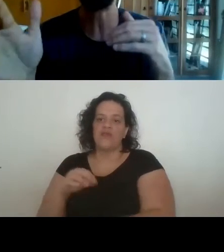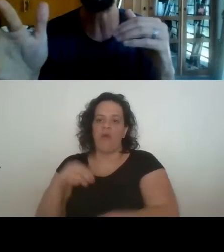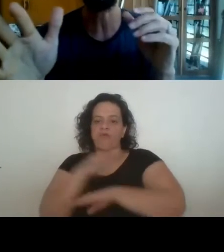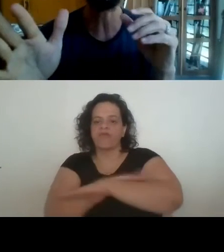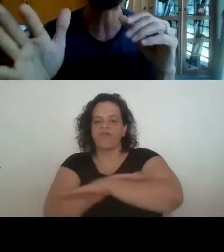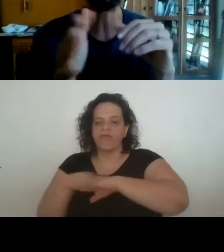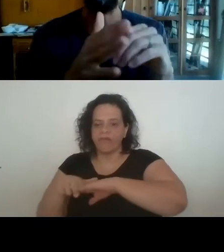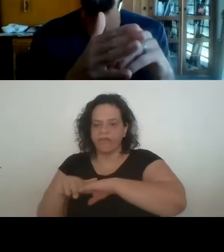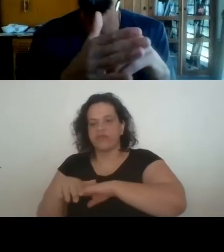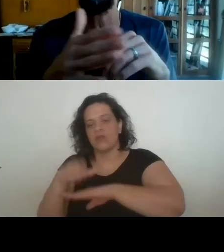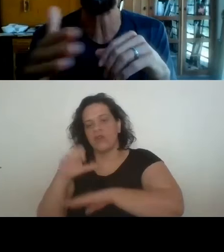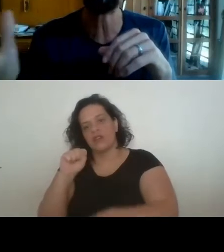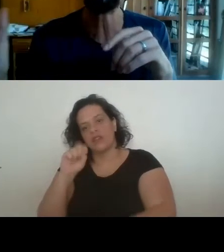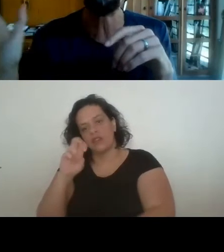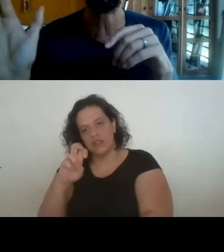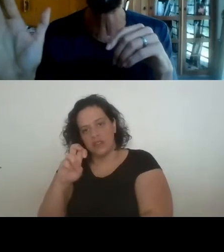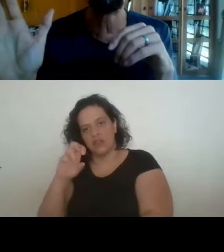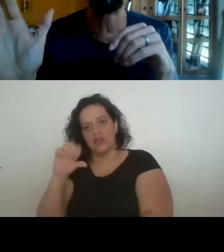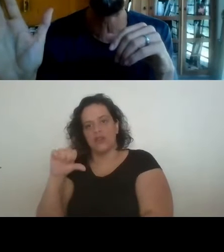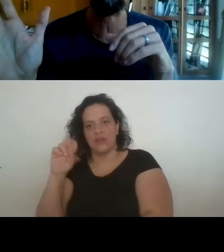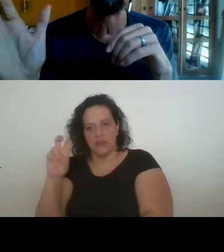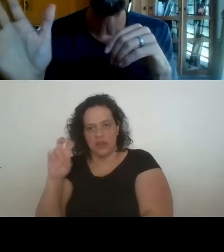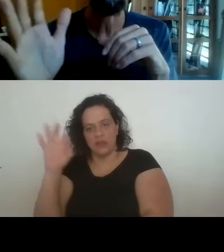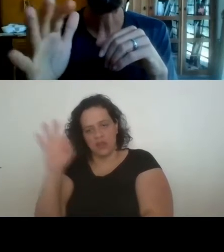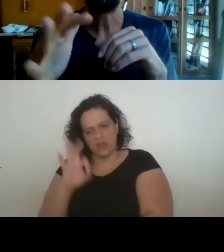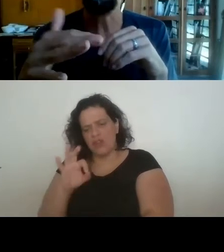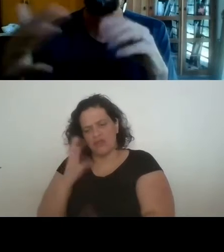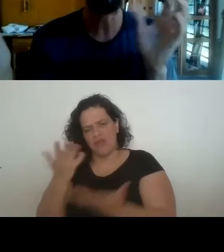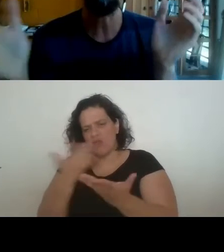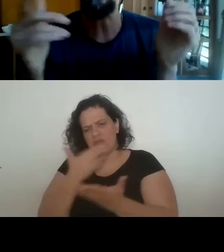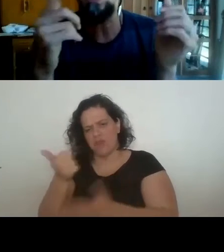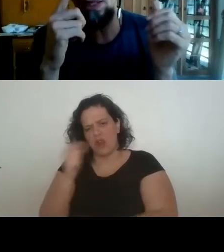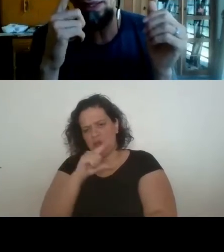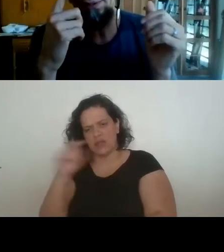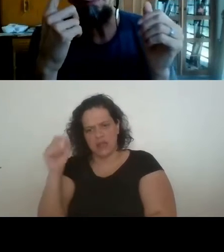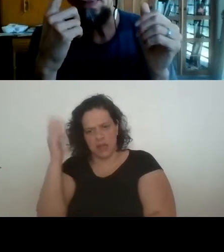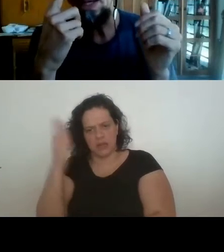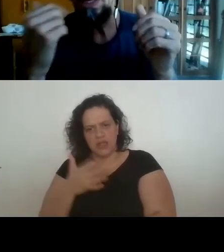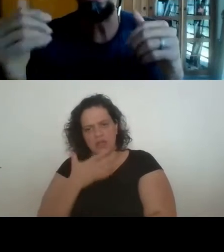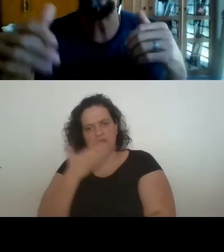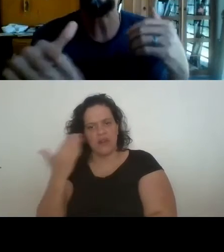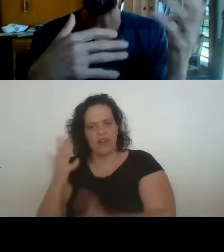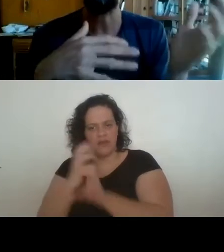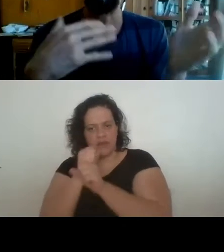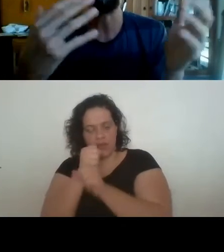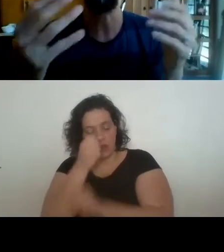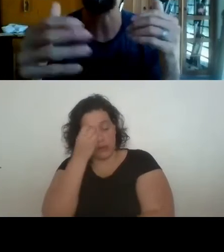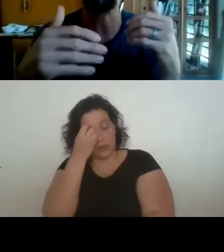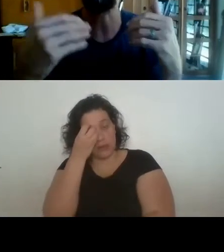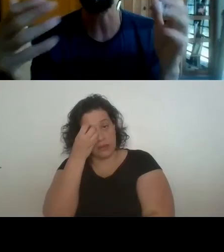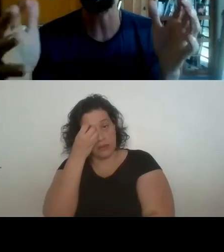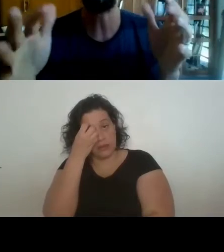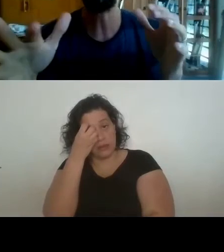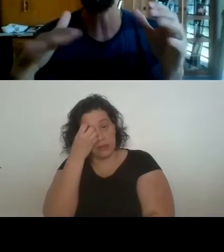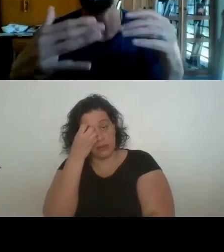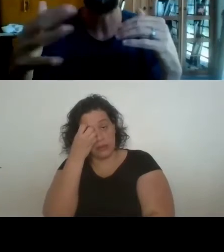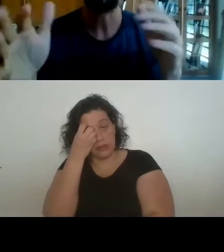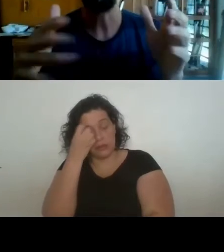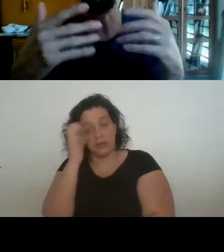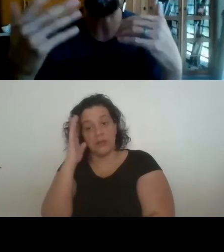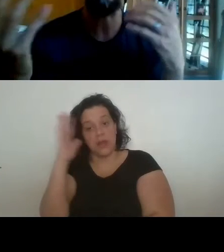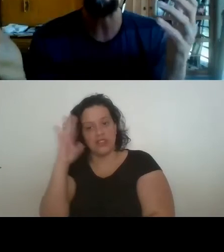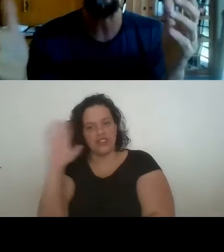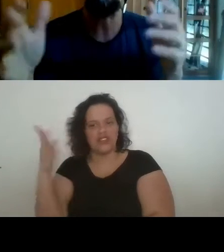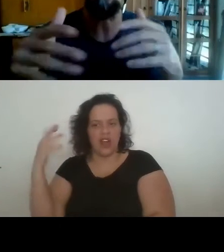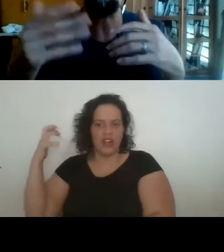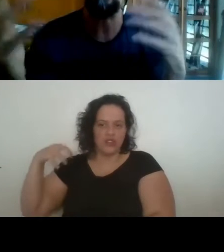85% a 95%, vou assumir 100% logo, porque vamos dizer que já está chovendo nos últimos dias e